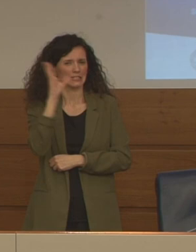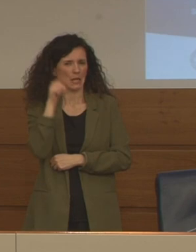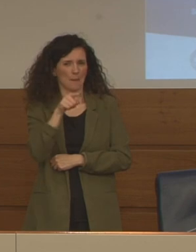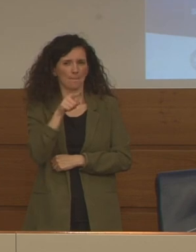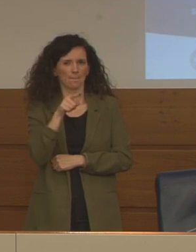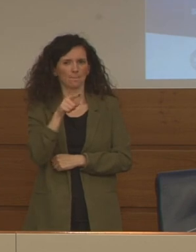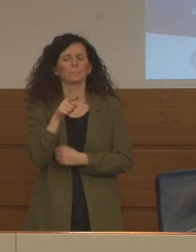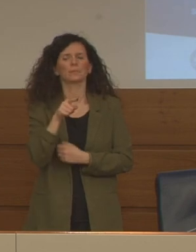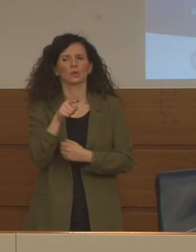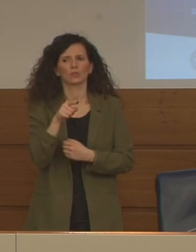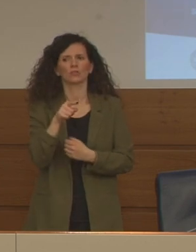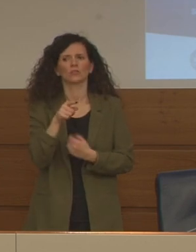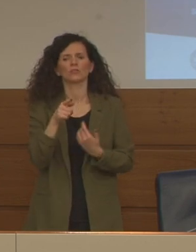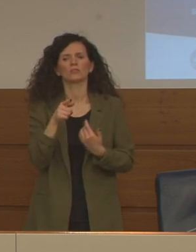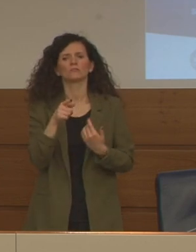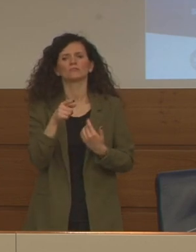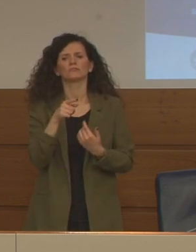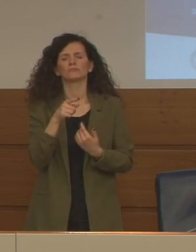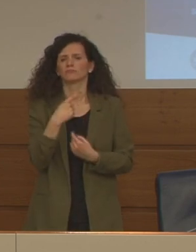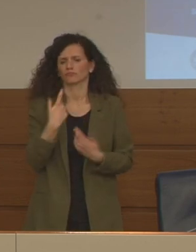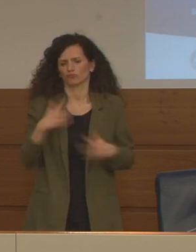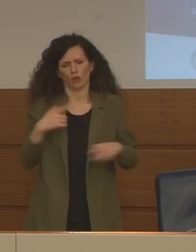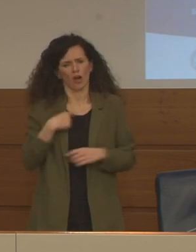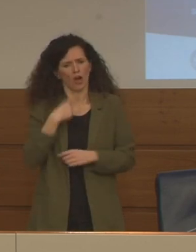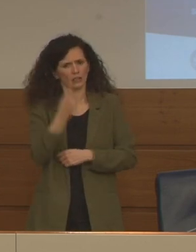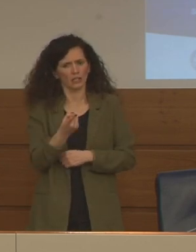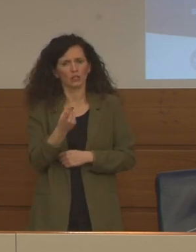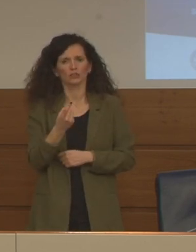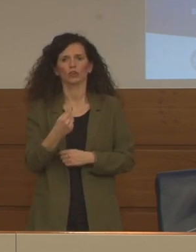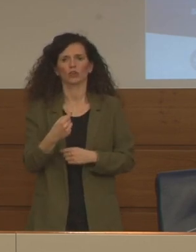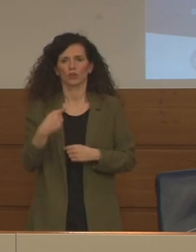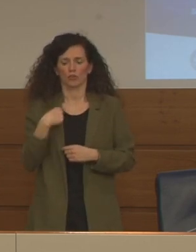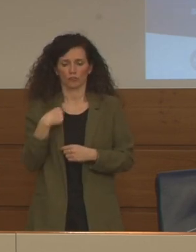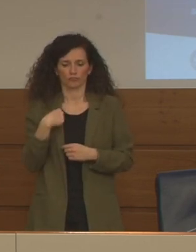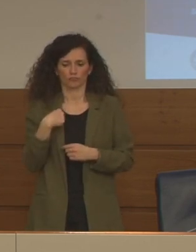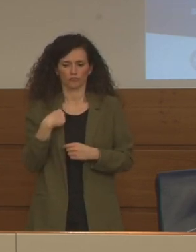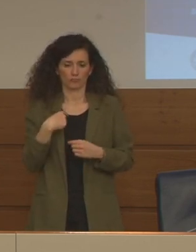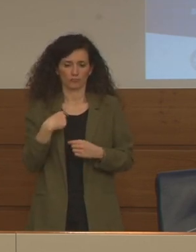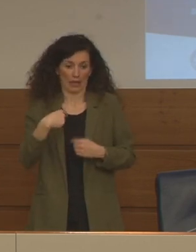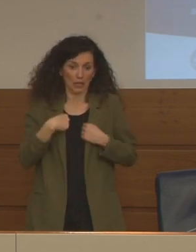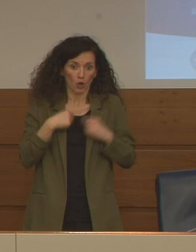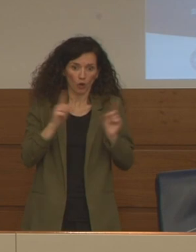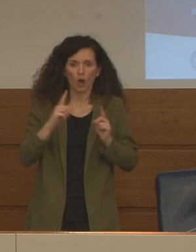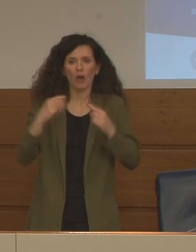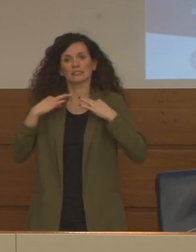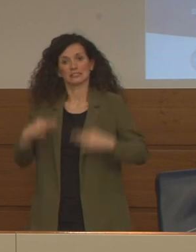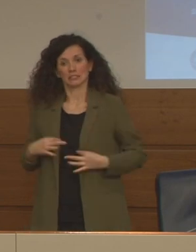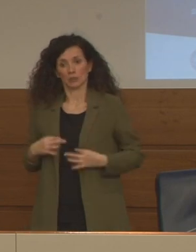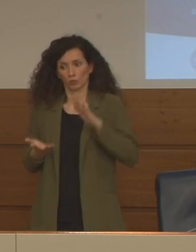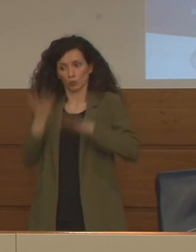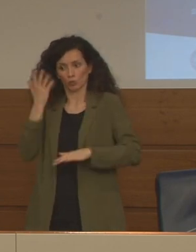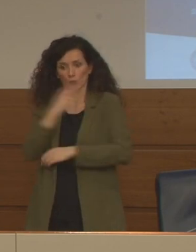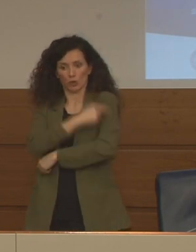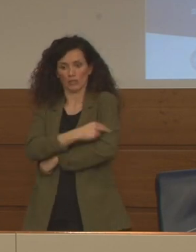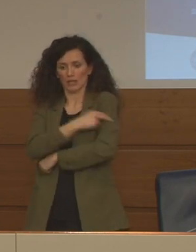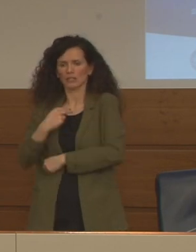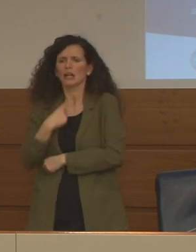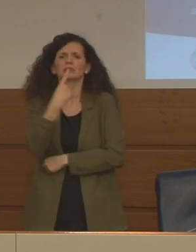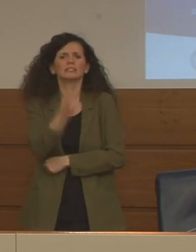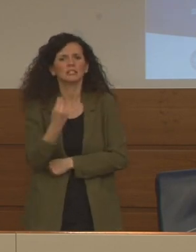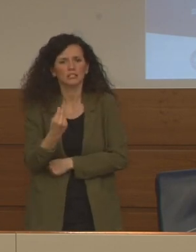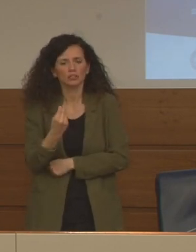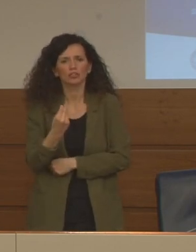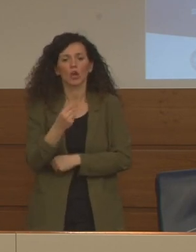citando altri ma ce lo siamo detti quando io ero io riporto etro non insomma l'istituto riporta dei dati e vi dice che